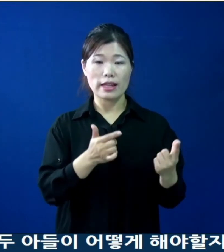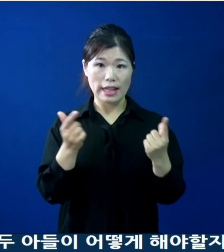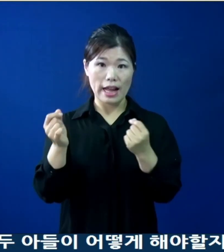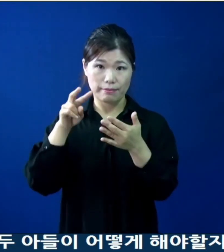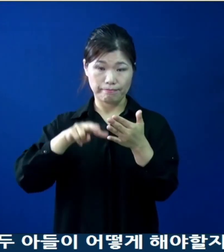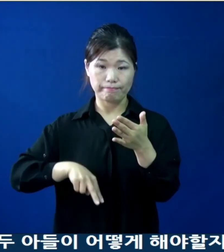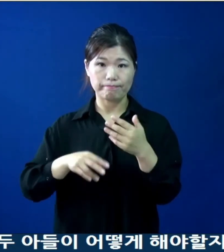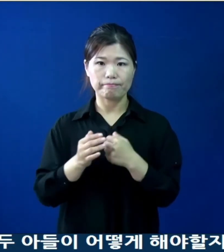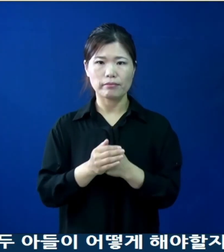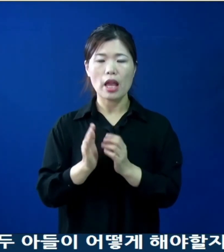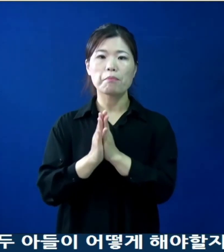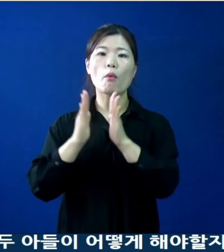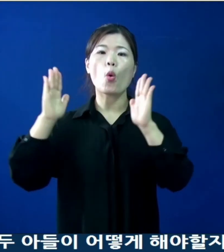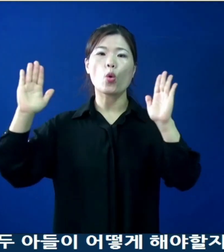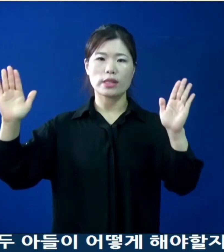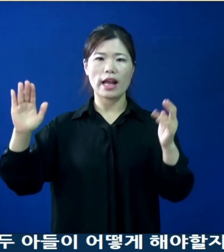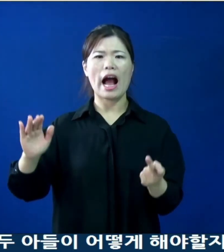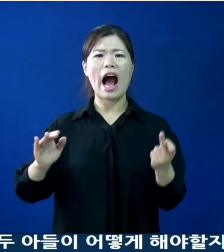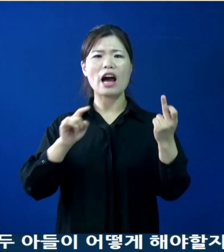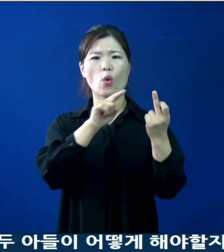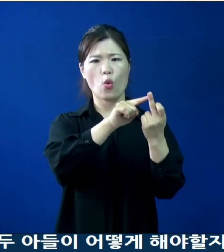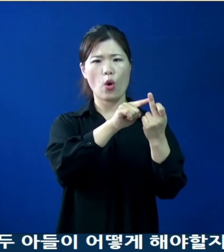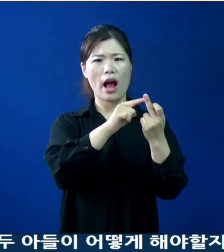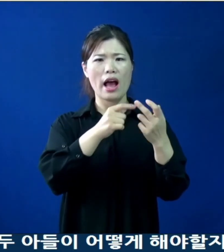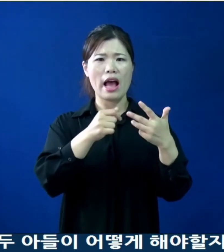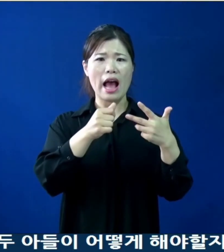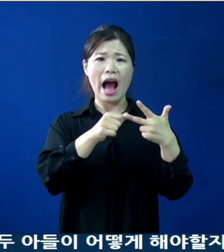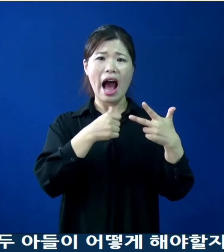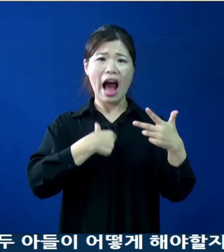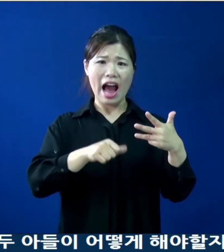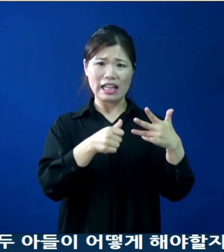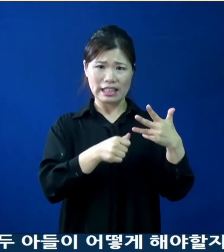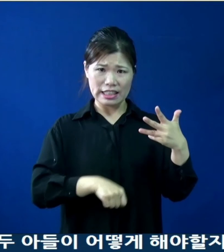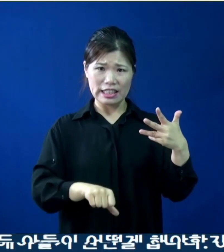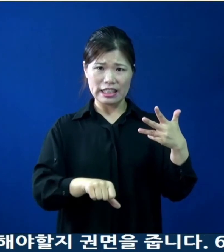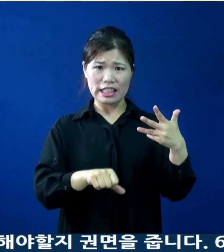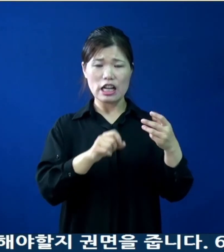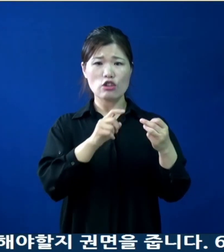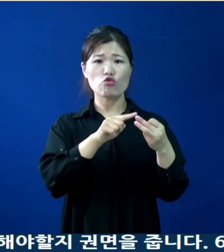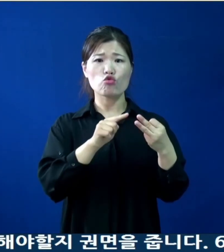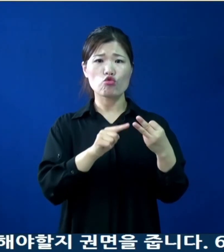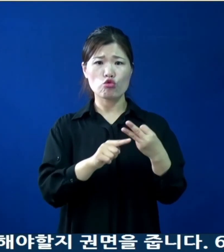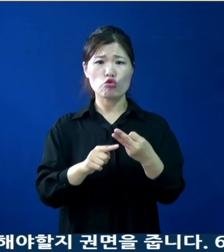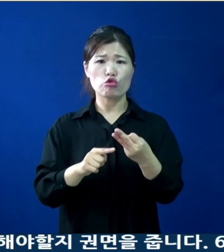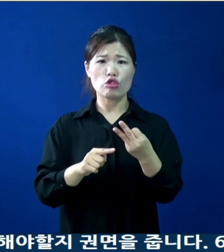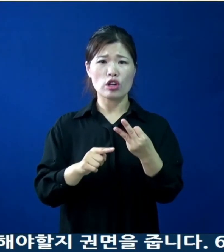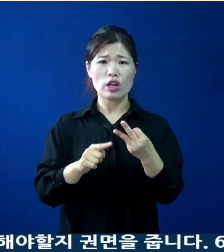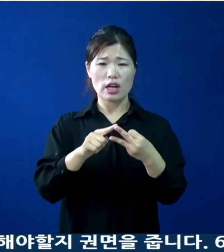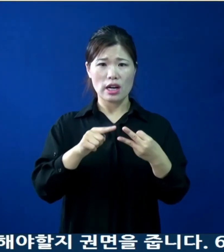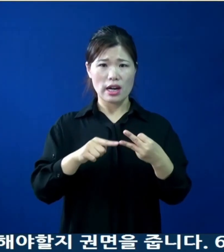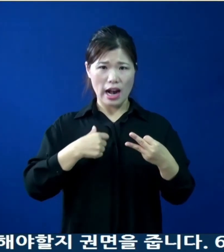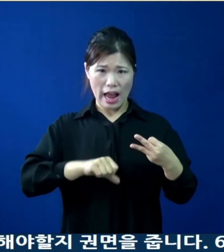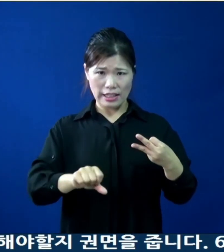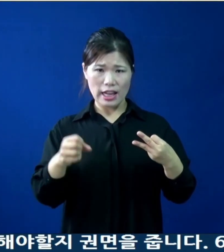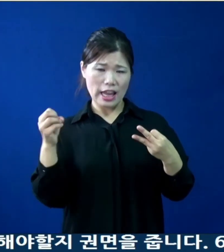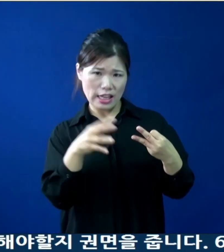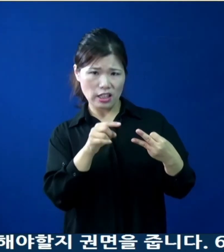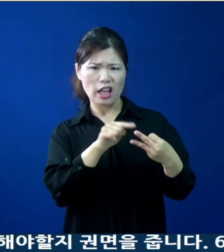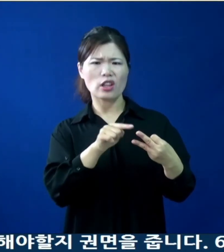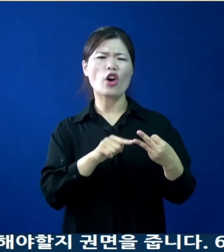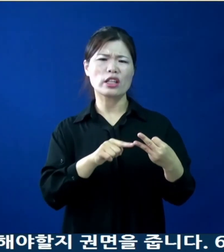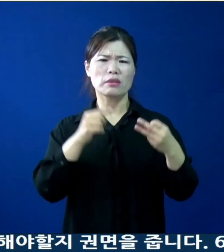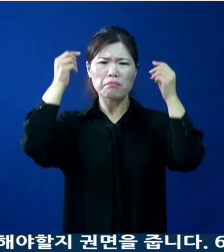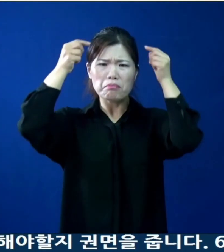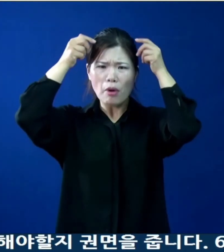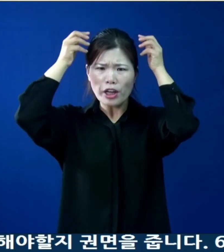읽습니다. 모세가 아론과 그의 아들 엘르아살과 이다말에게 이르되 너희는 머리를